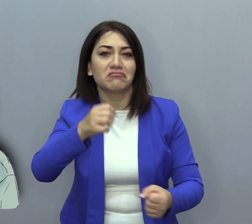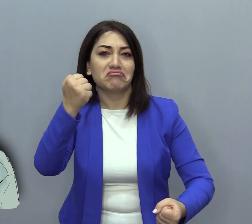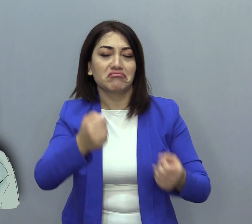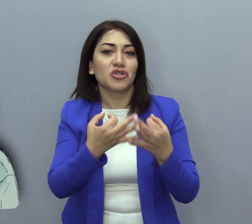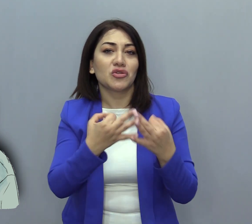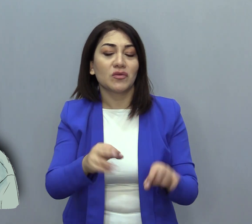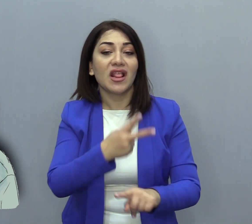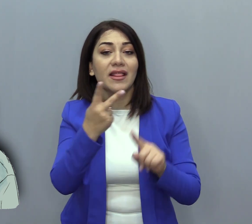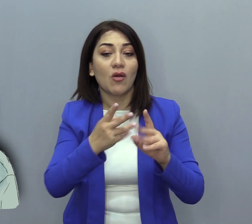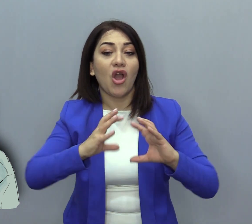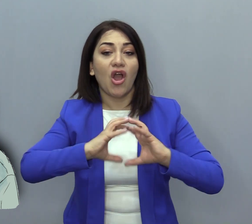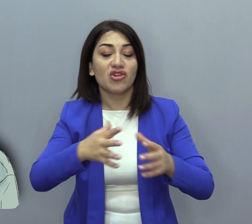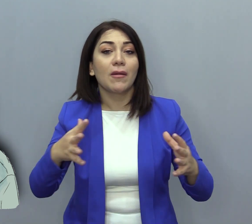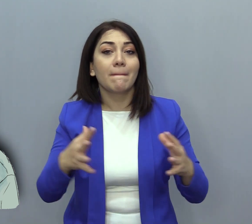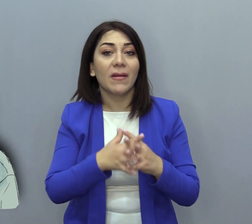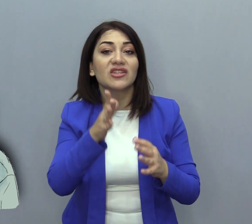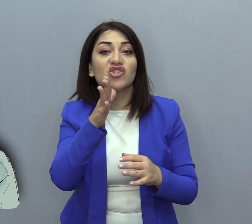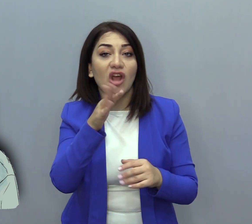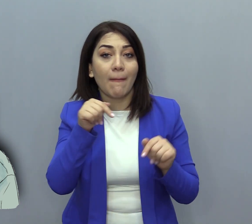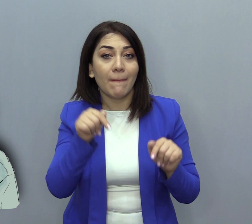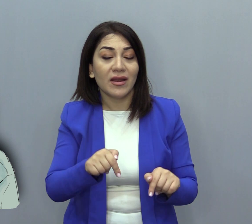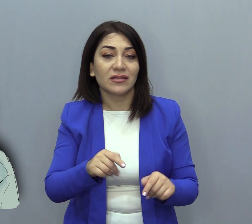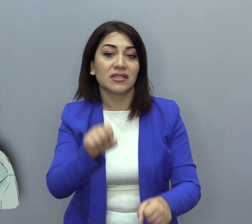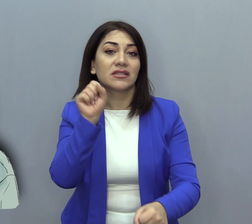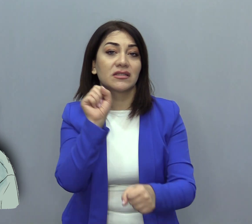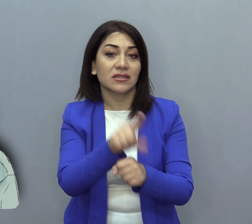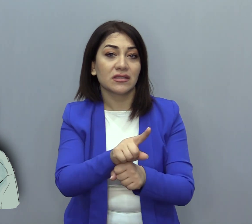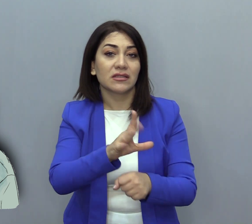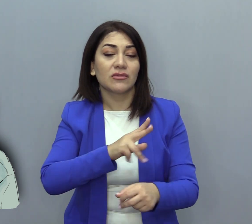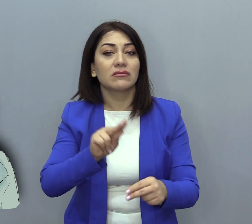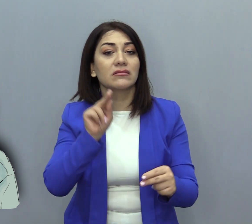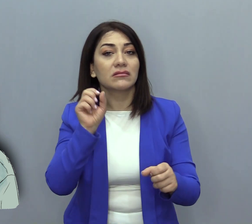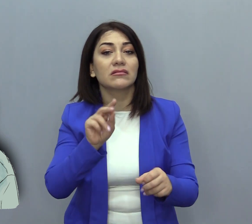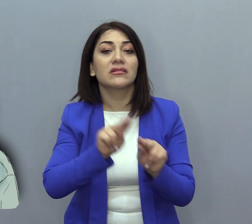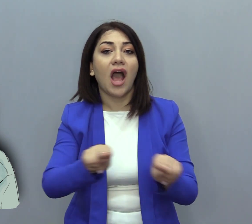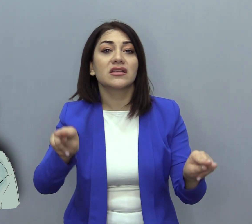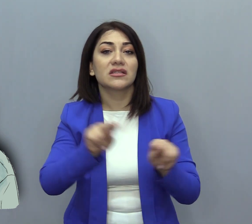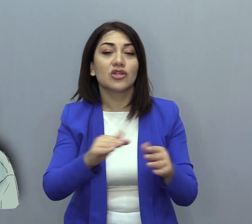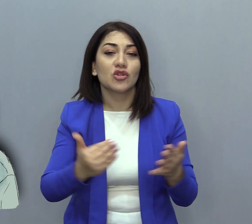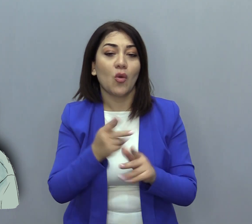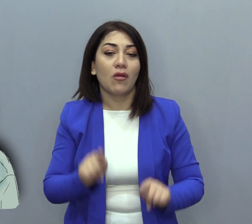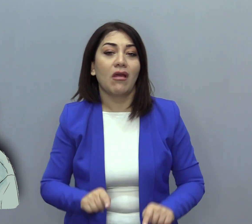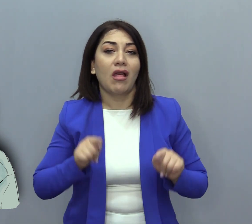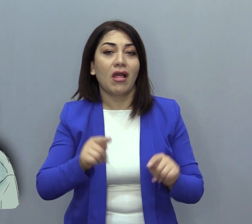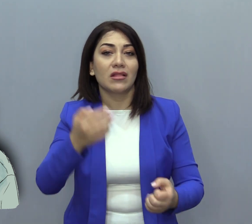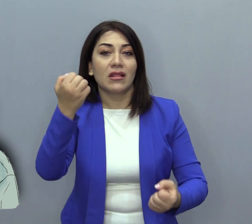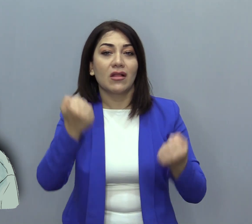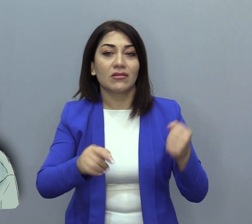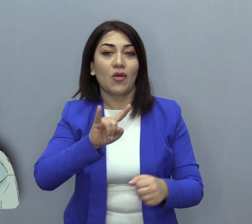երբ լորդ համաշխարային պատերազմի տարիներին նրան հազնարարվեց դա սնդասներ վարել նորաթուղ ոթաչուների համար։ Նա